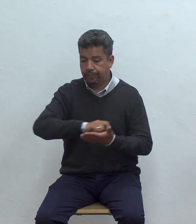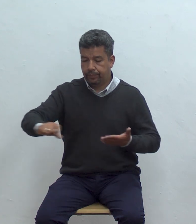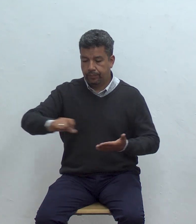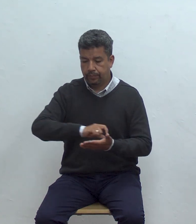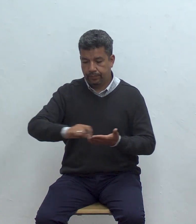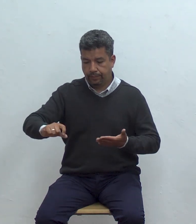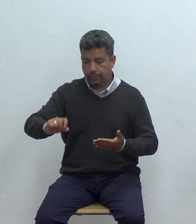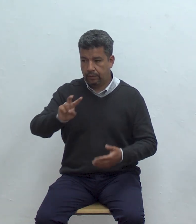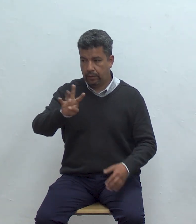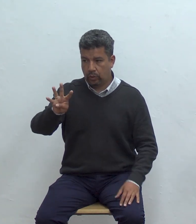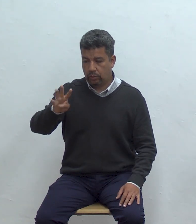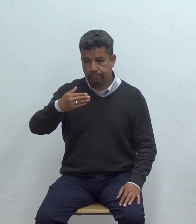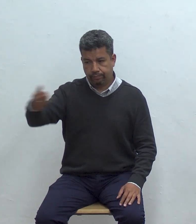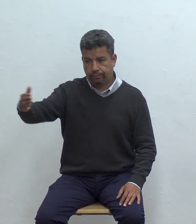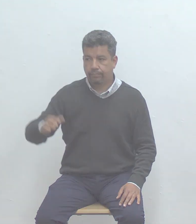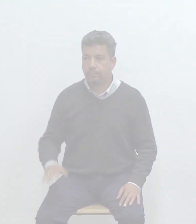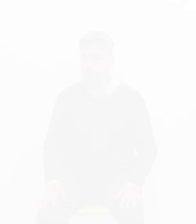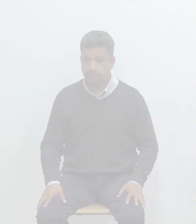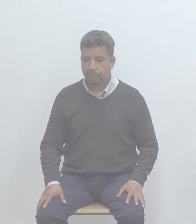versículo 24 en adelante.